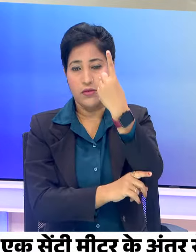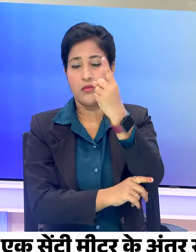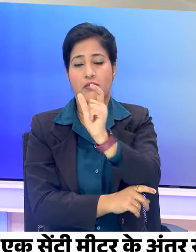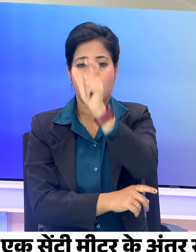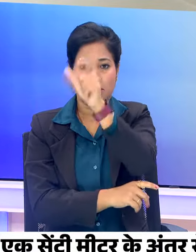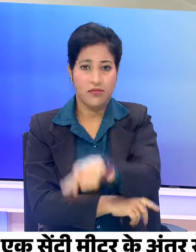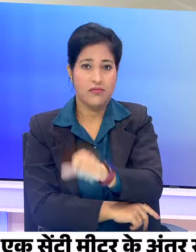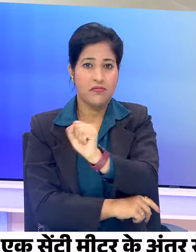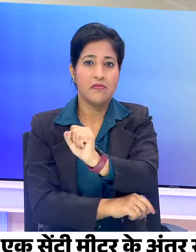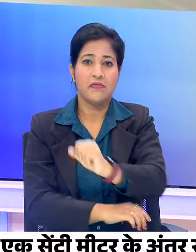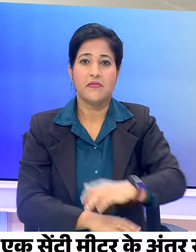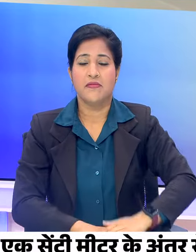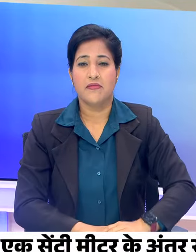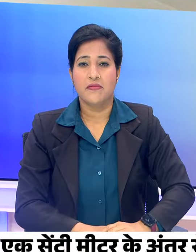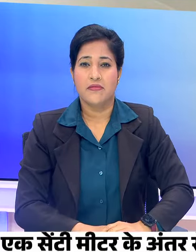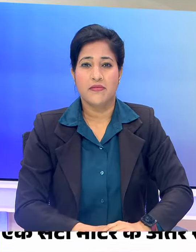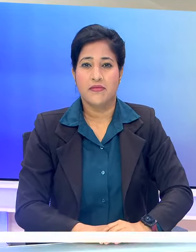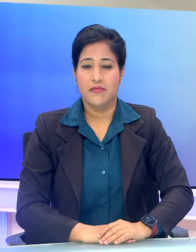पर